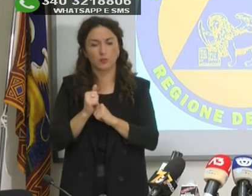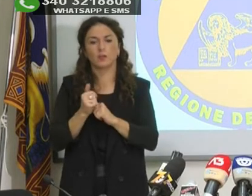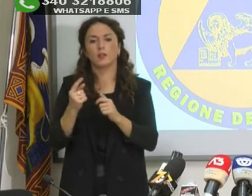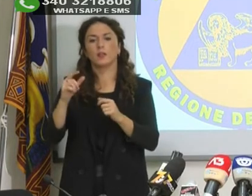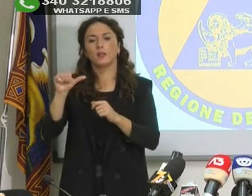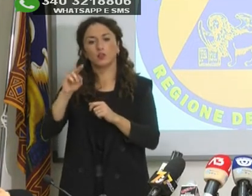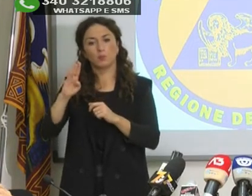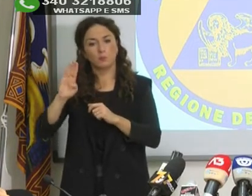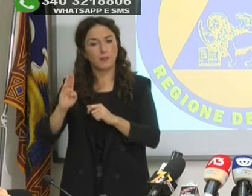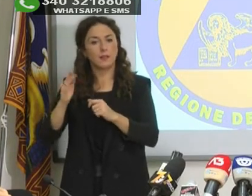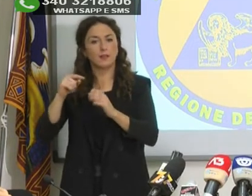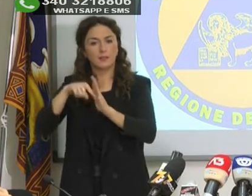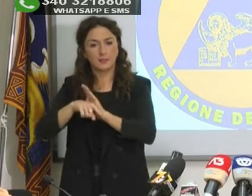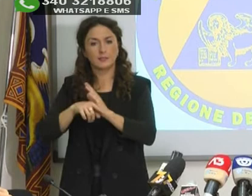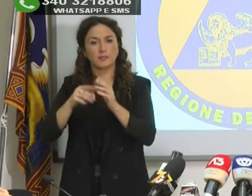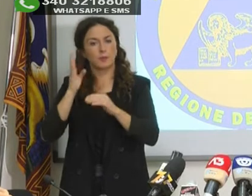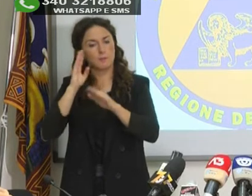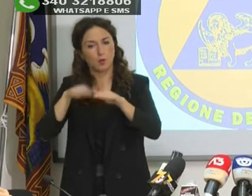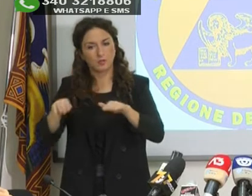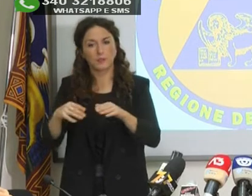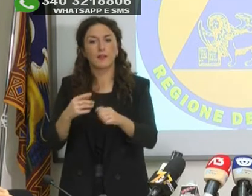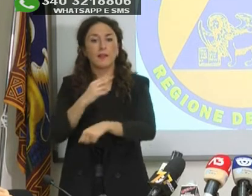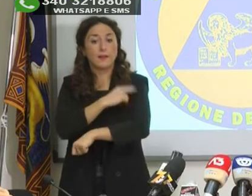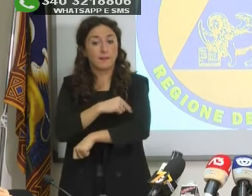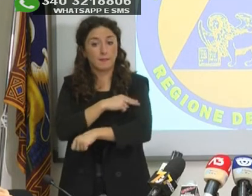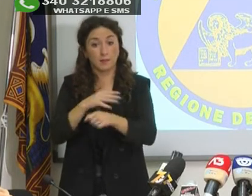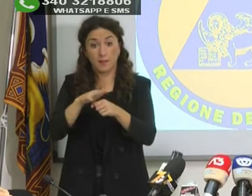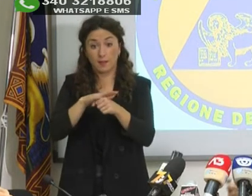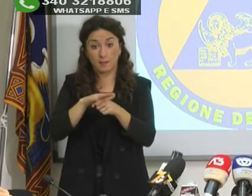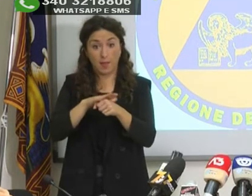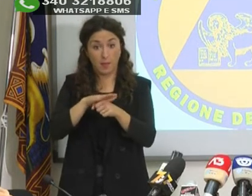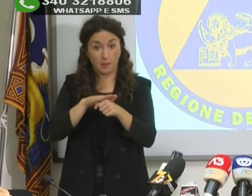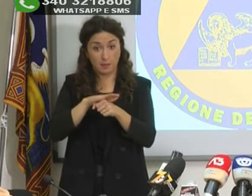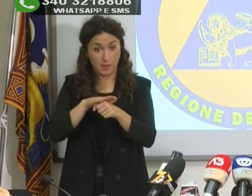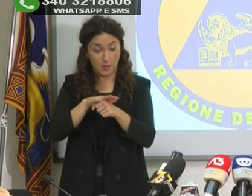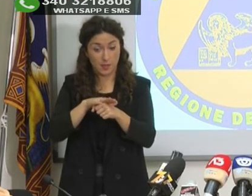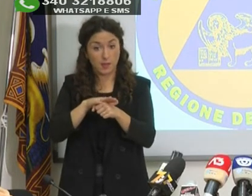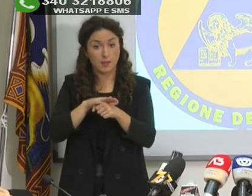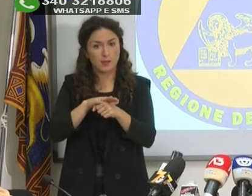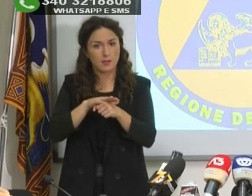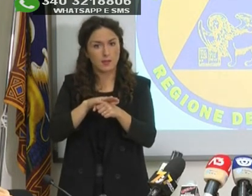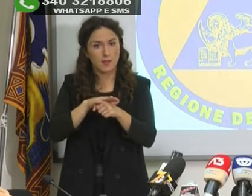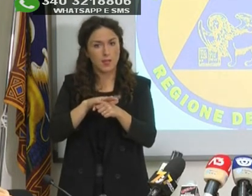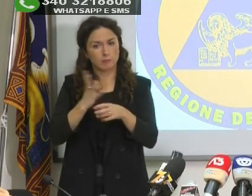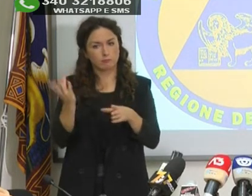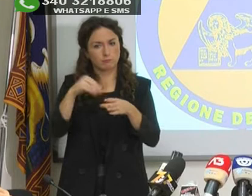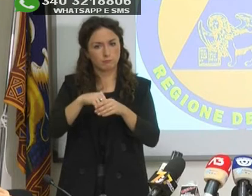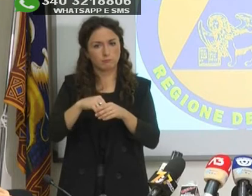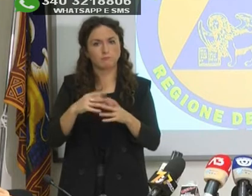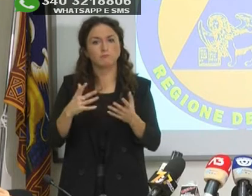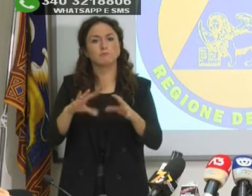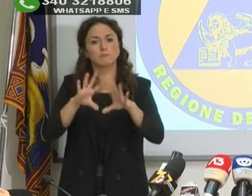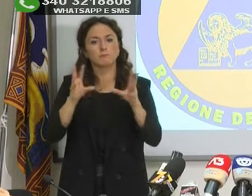subintensive, gli infermieri di famiglia che erano previsti e quindi noi li abbiamo rimessi in questo piano, prevedevano